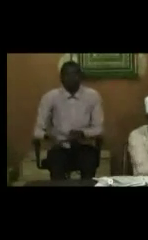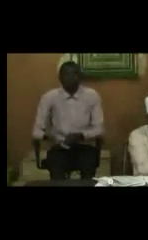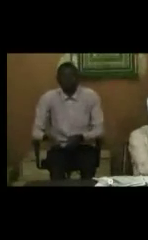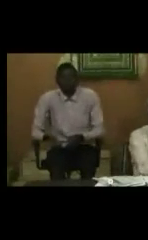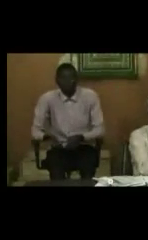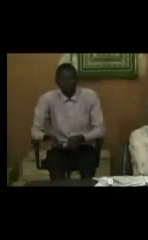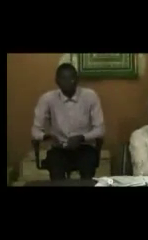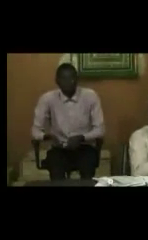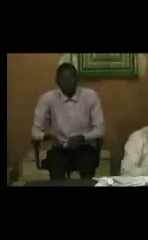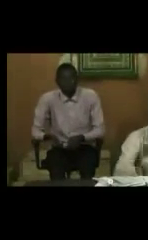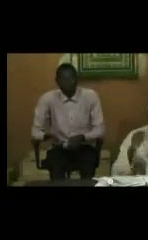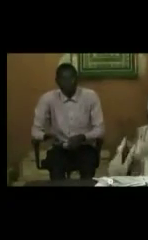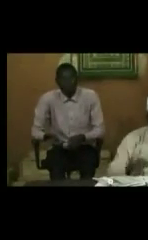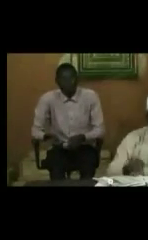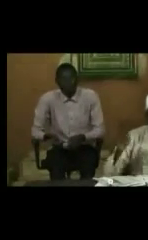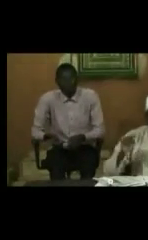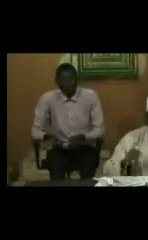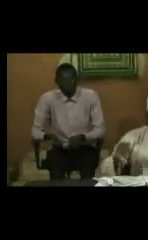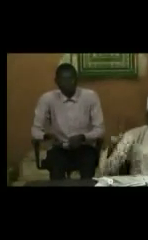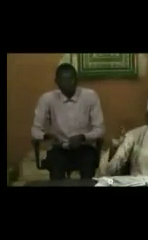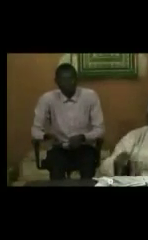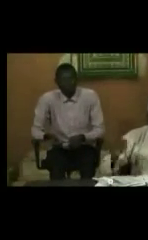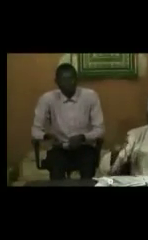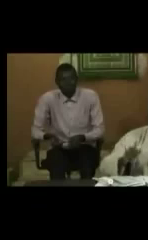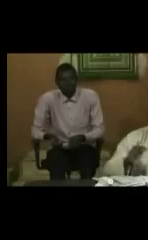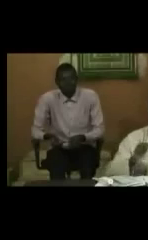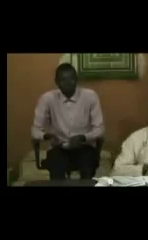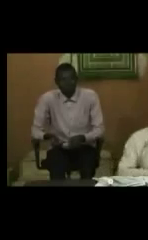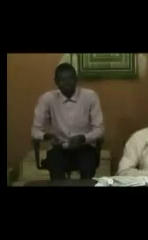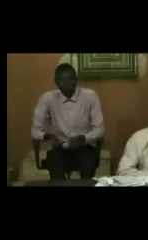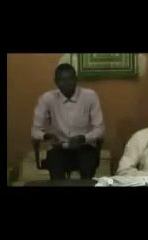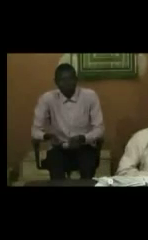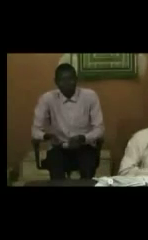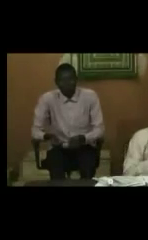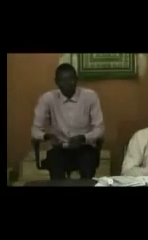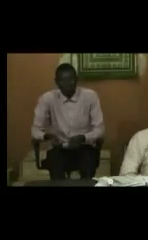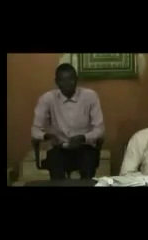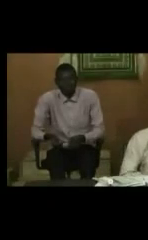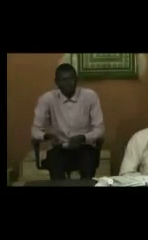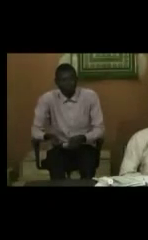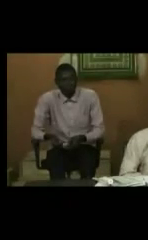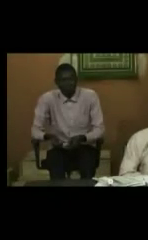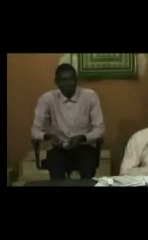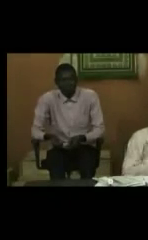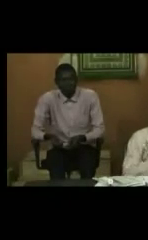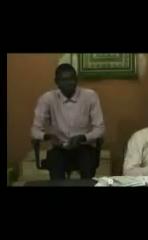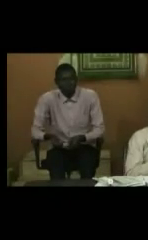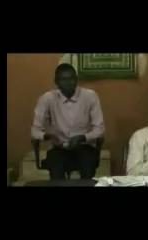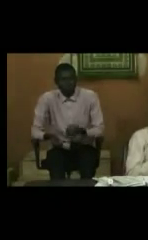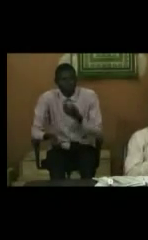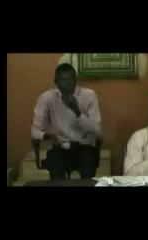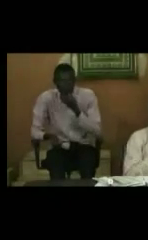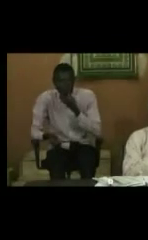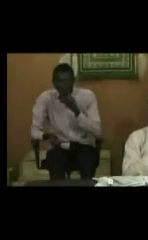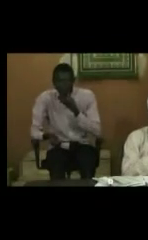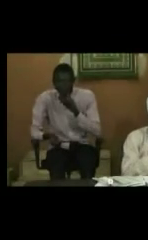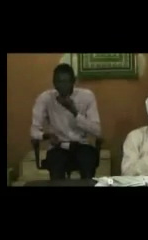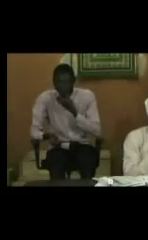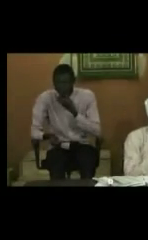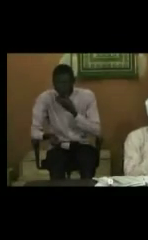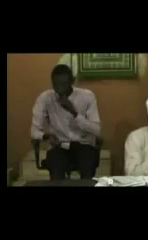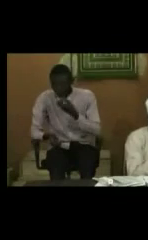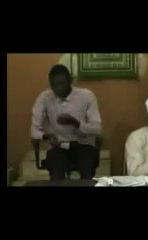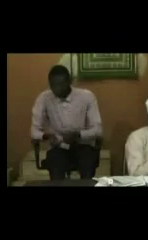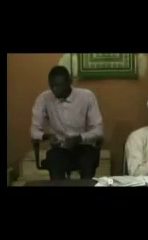kisi yen nikan o wa an kulli zi mikhlatin min atayr anabi tu ko fun wa lati